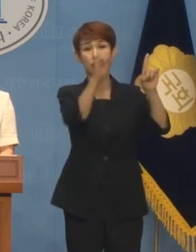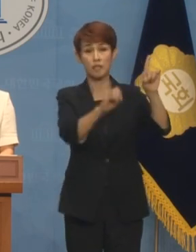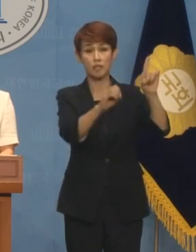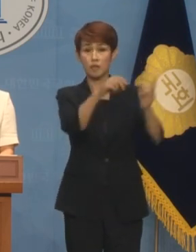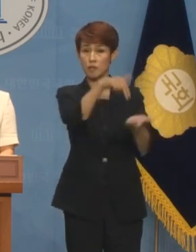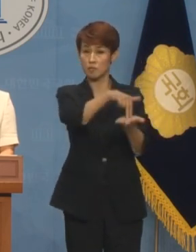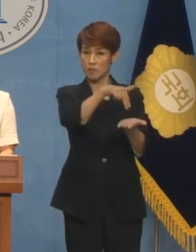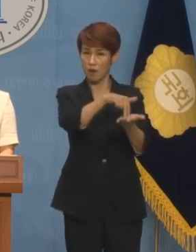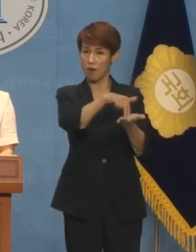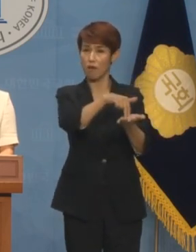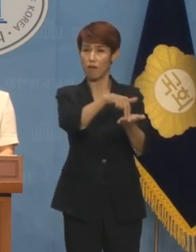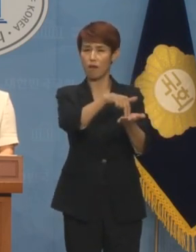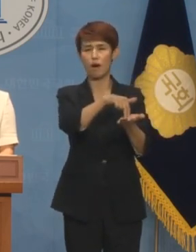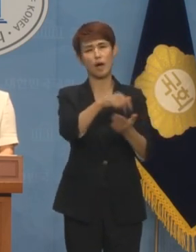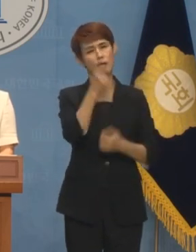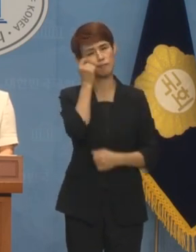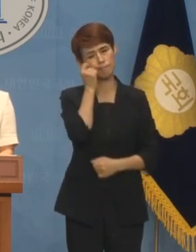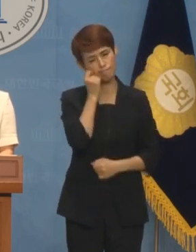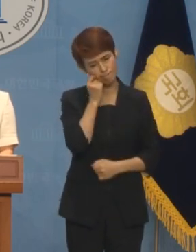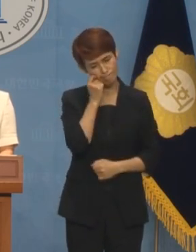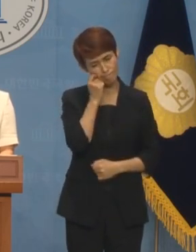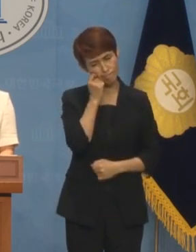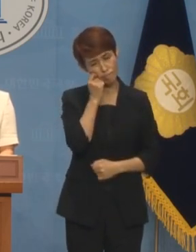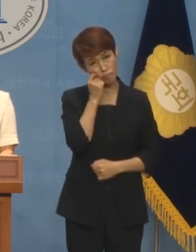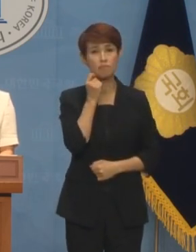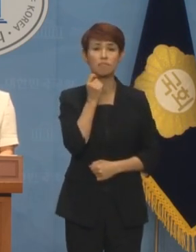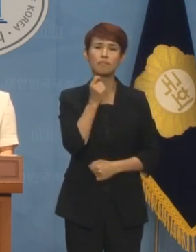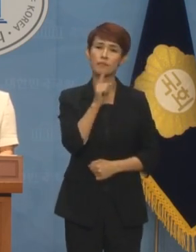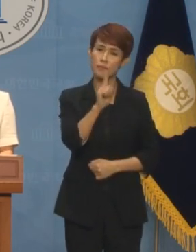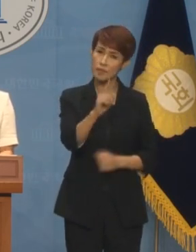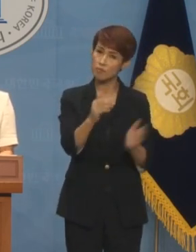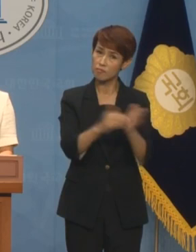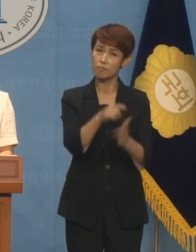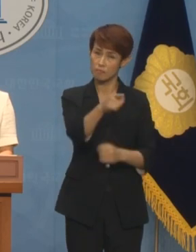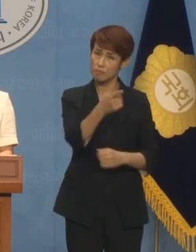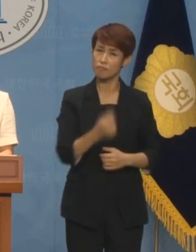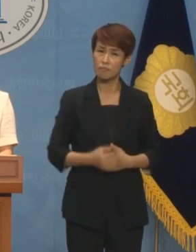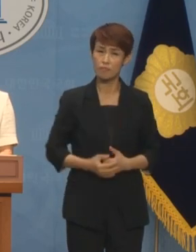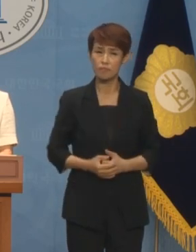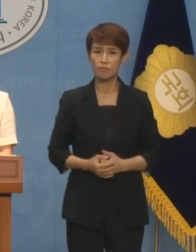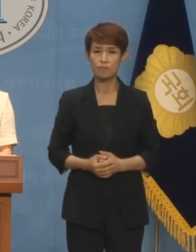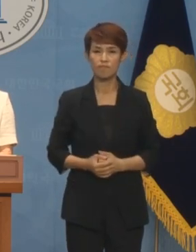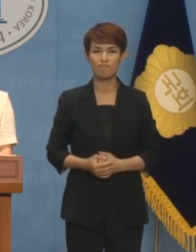처지가 너무나도 안쓰럽다라는 것 말고 다를 될 수가 없습니다.